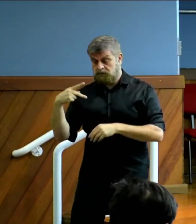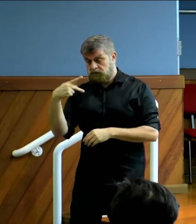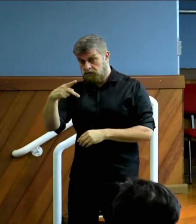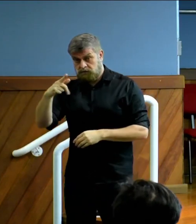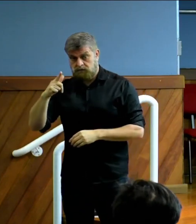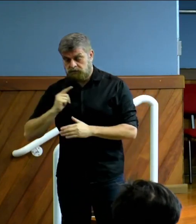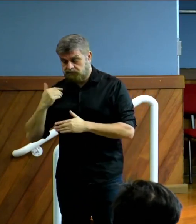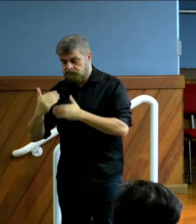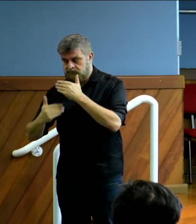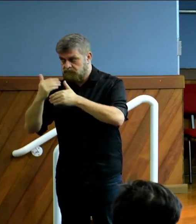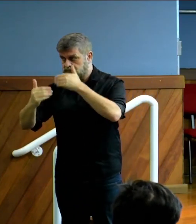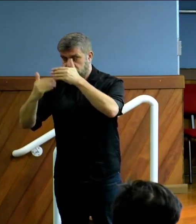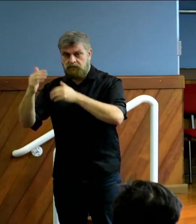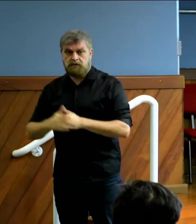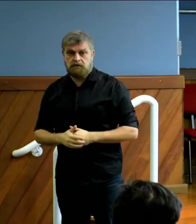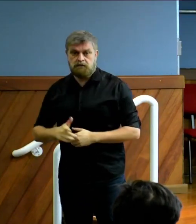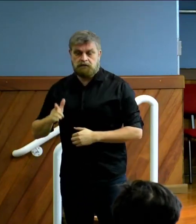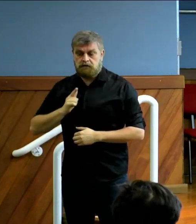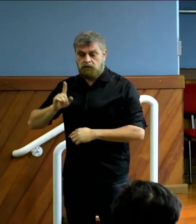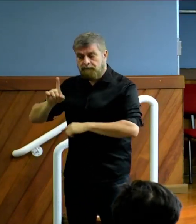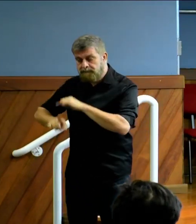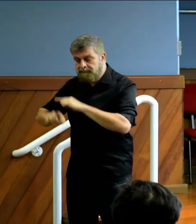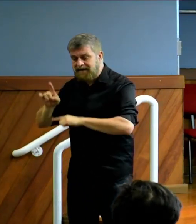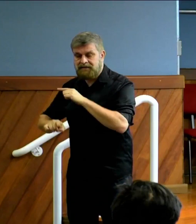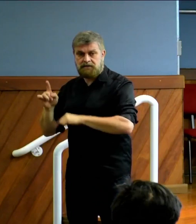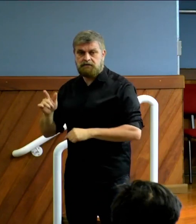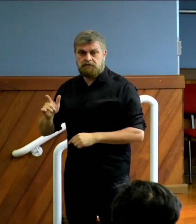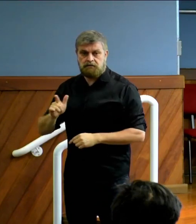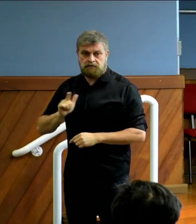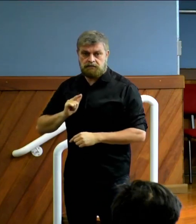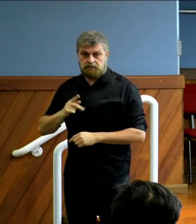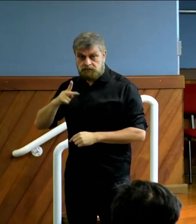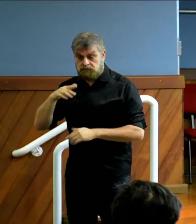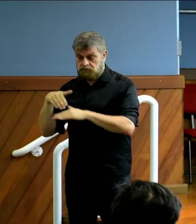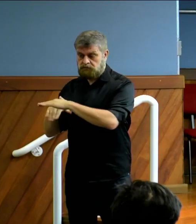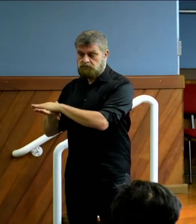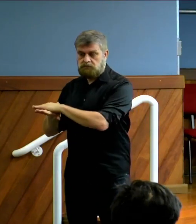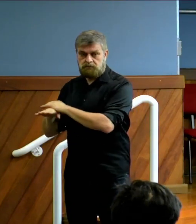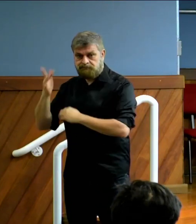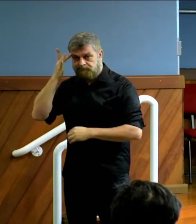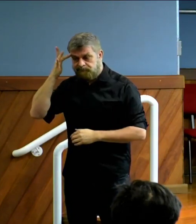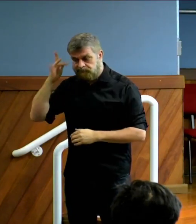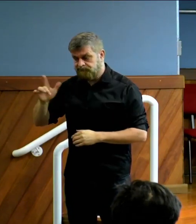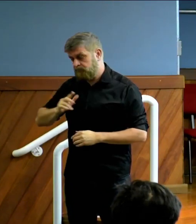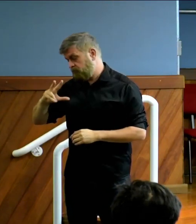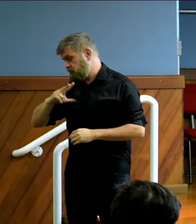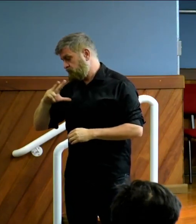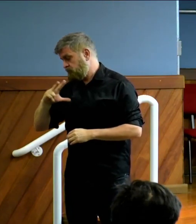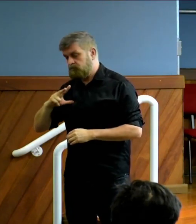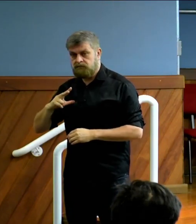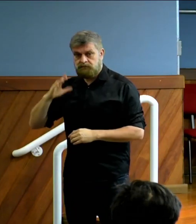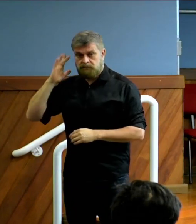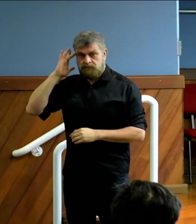dizer, ser desenvolvido com um material, com um acervo que é do seu arquivo. Aí não sei, eu particularmente acho